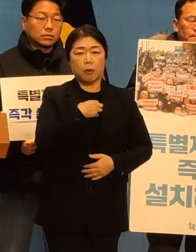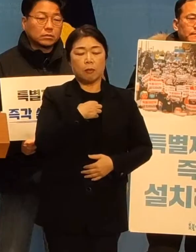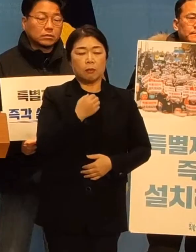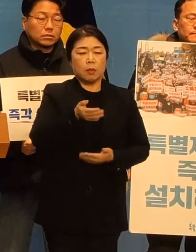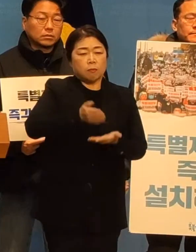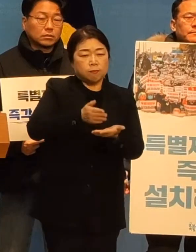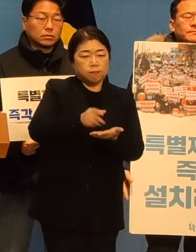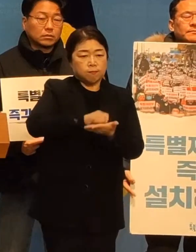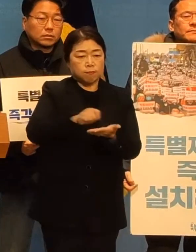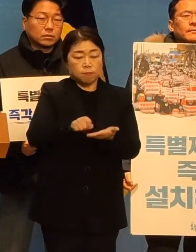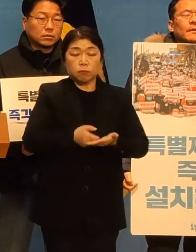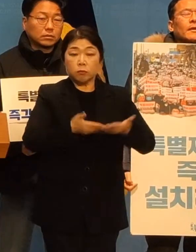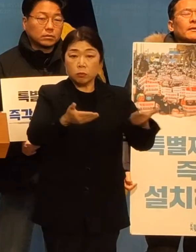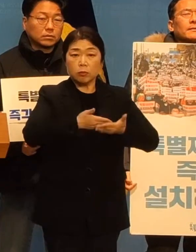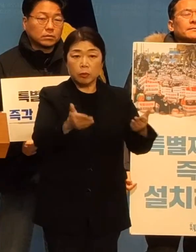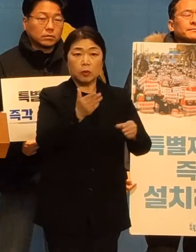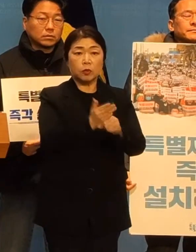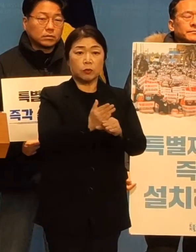하고 있습니다.